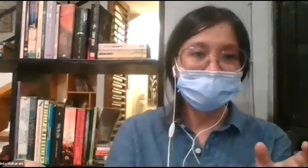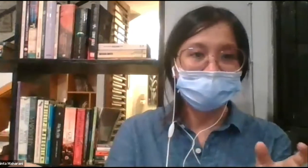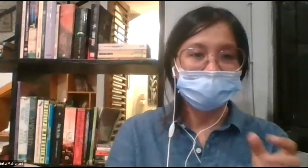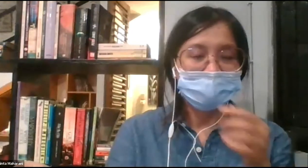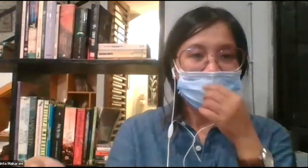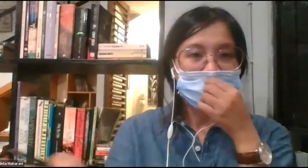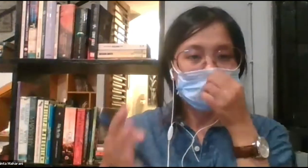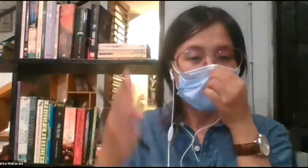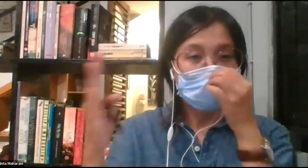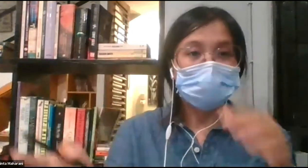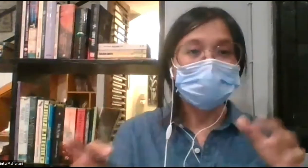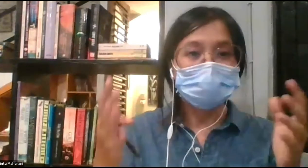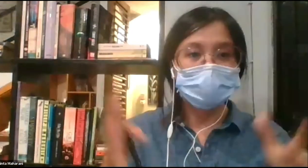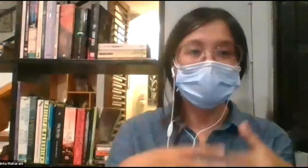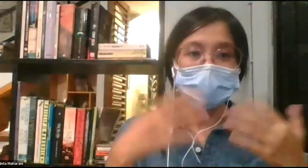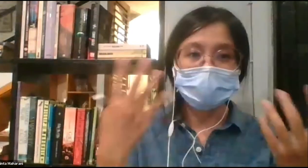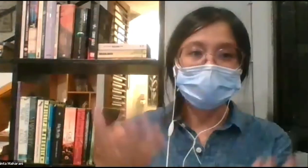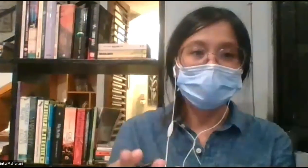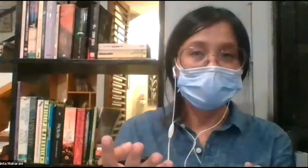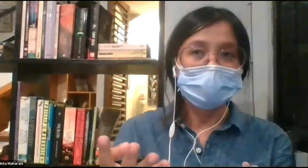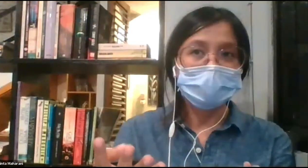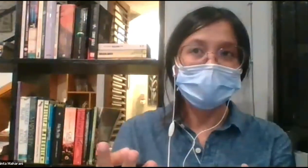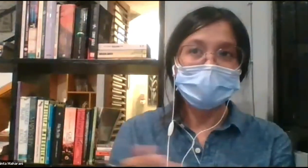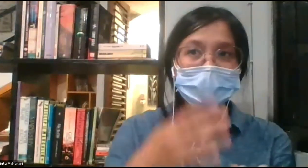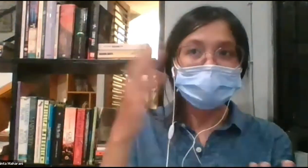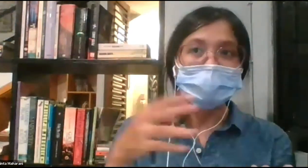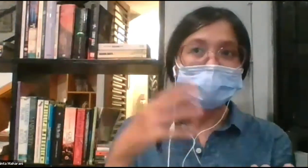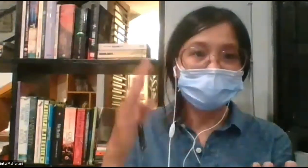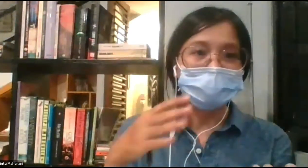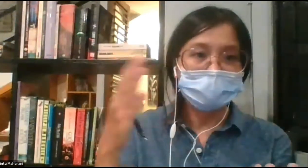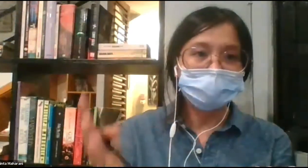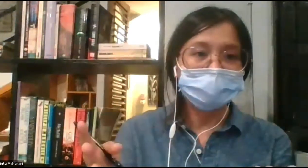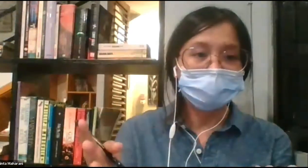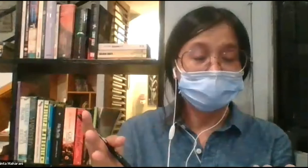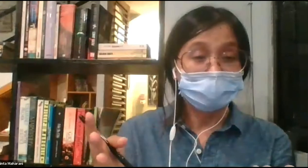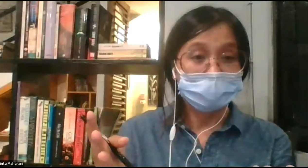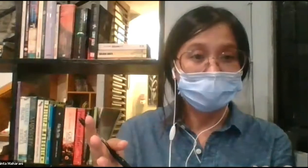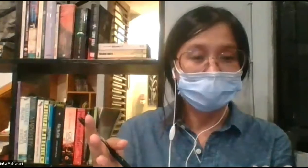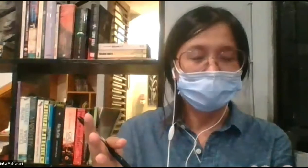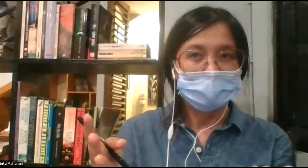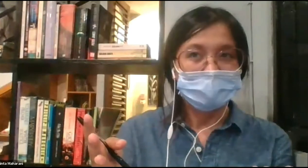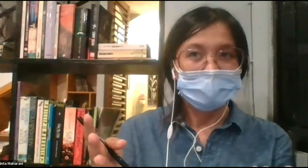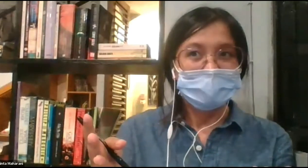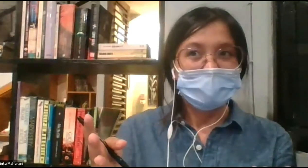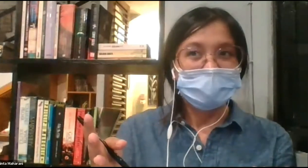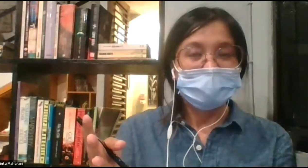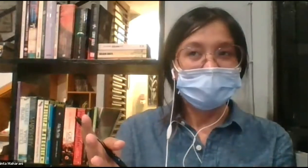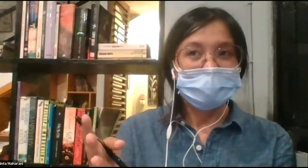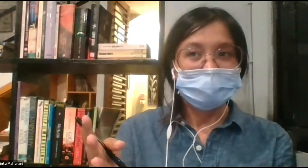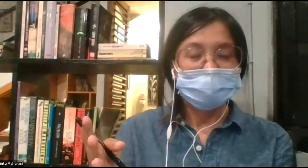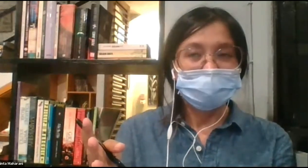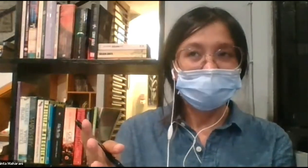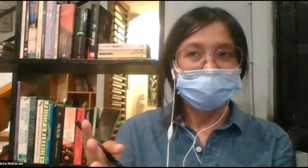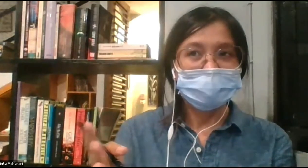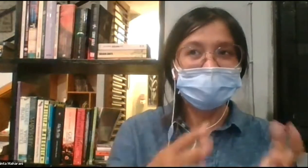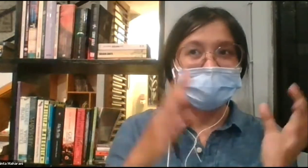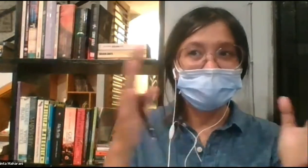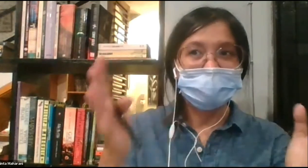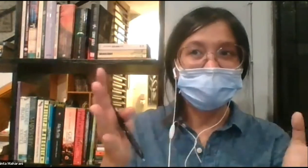orang-orang ini, nggak ada ahli yang bisa membantu orang-orang ini. Kenapa bisa sampai seperti itu?